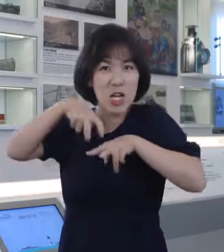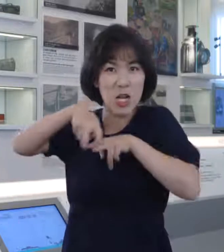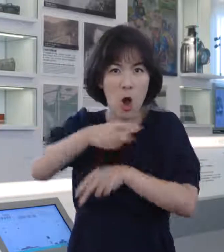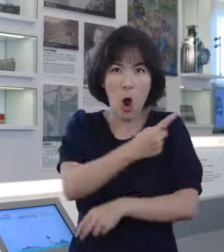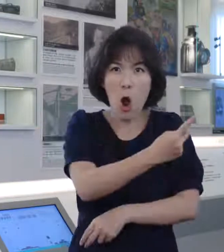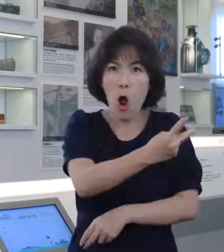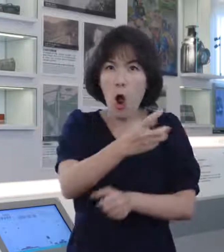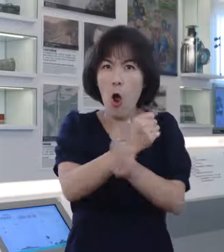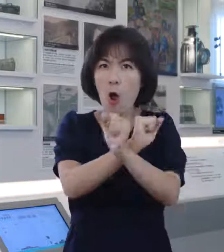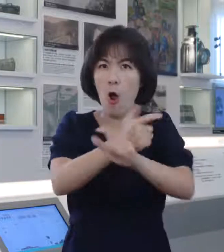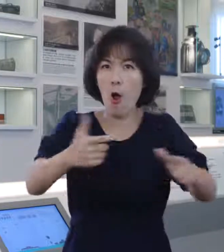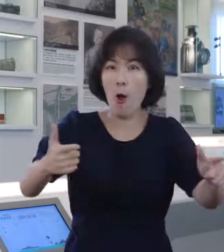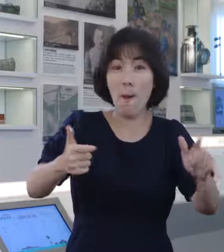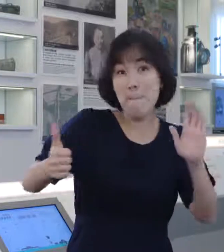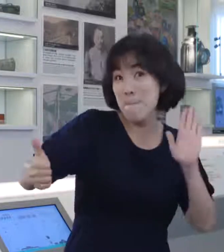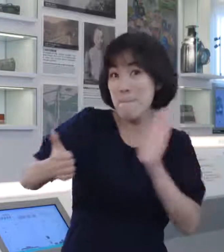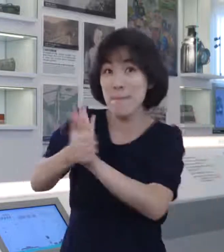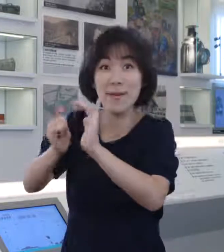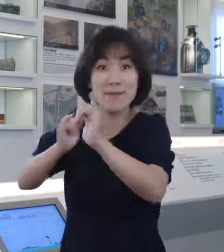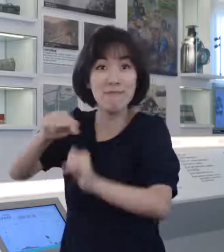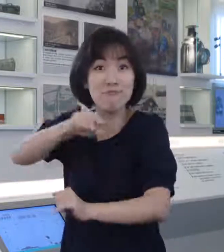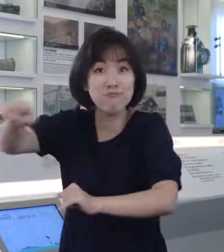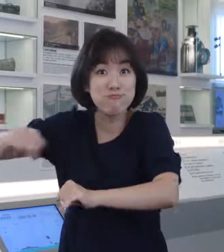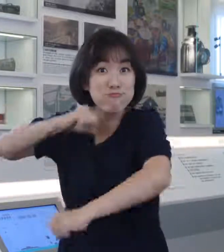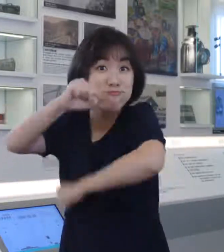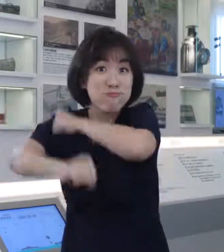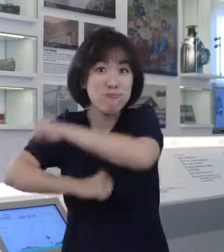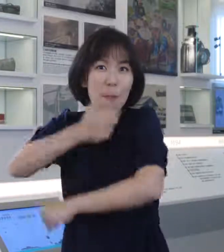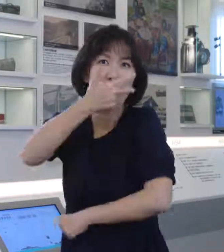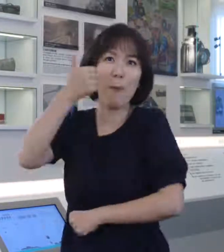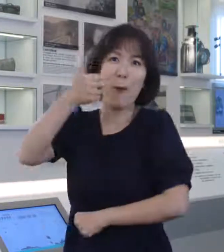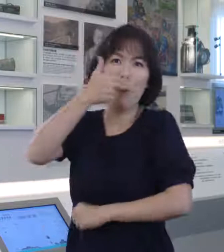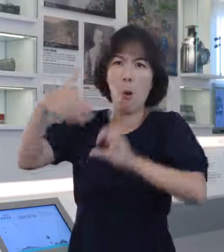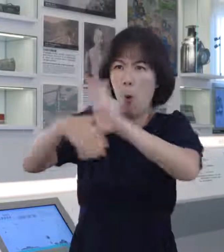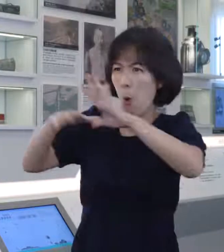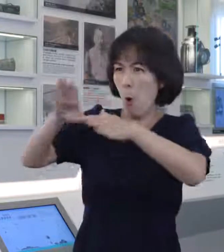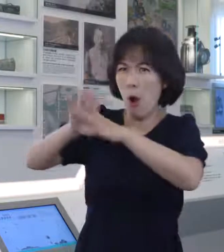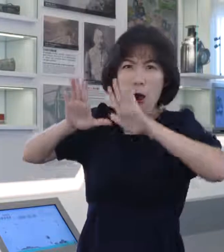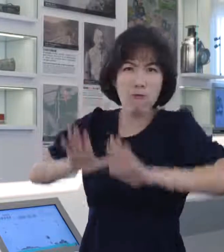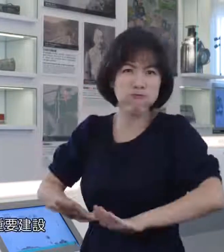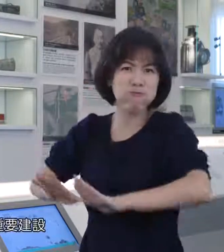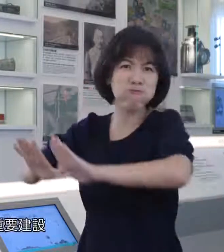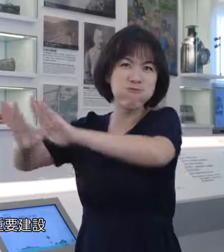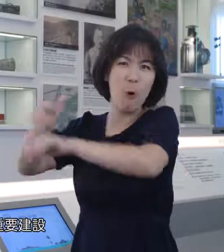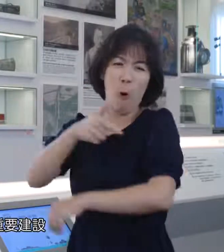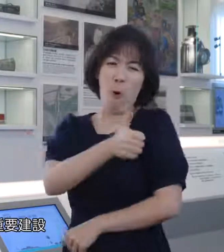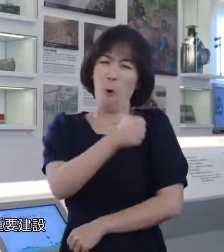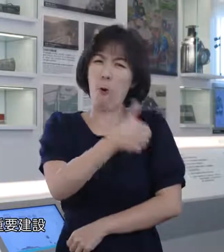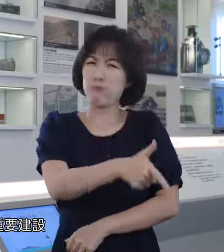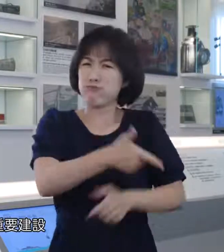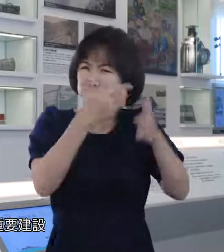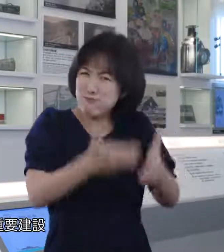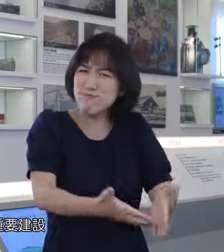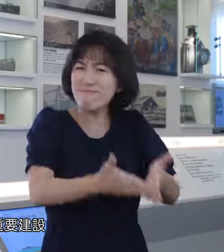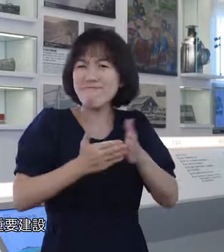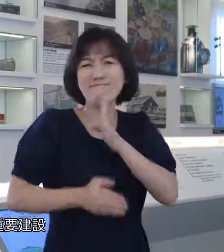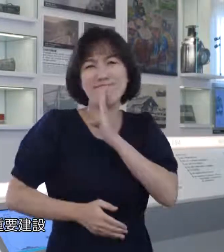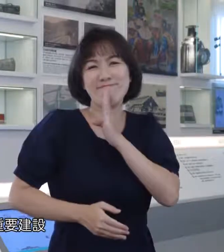不同的铁路运输系统，改变了大众的生活，是让台湾迈向现代化的重要建